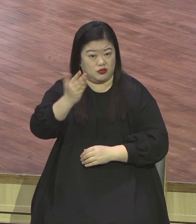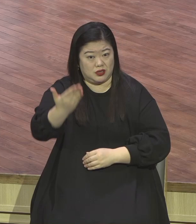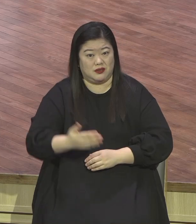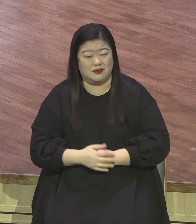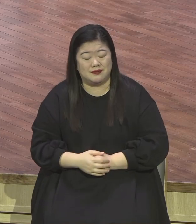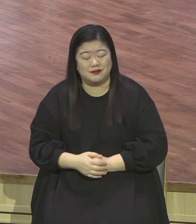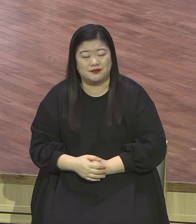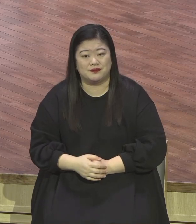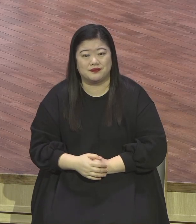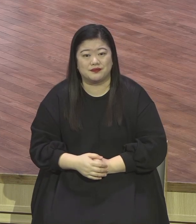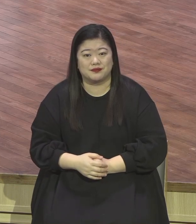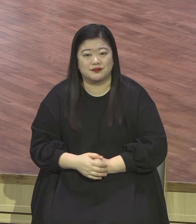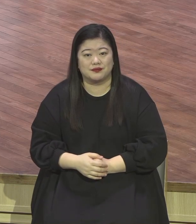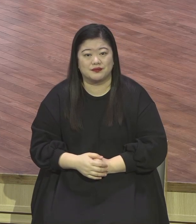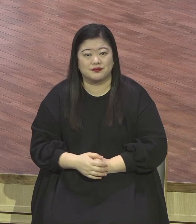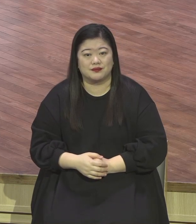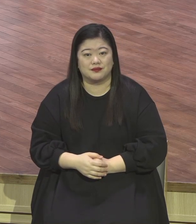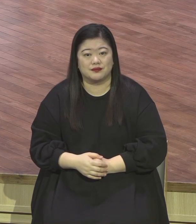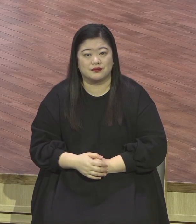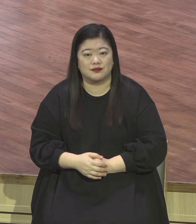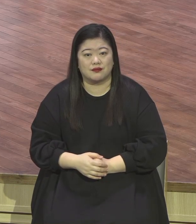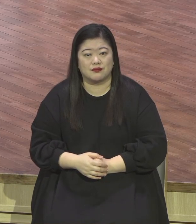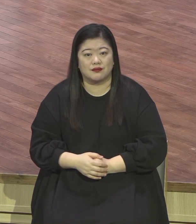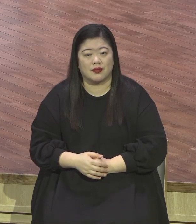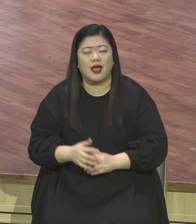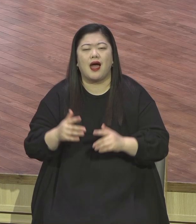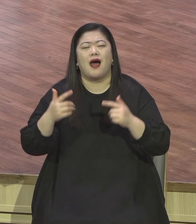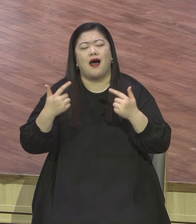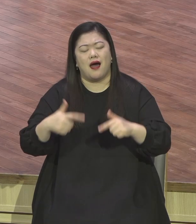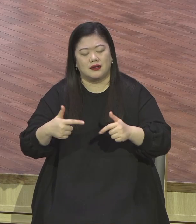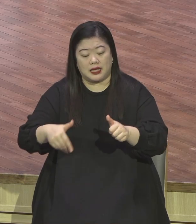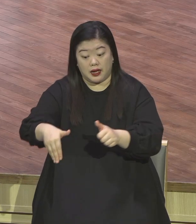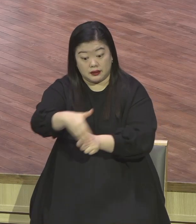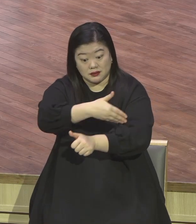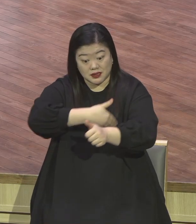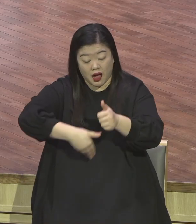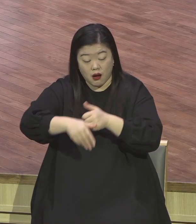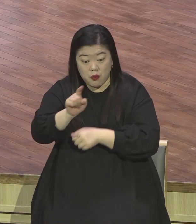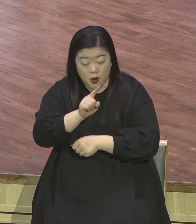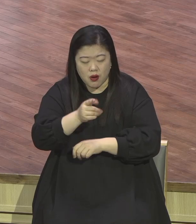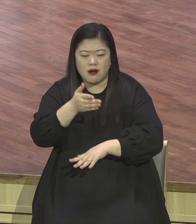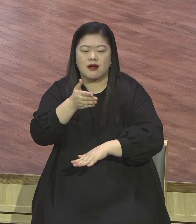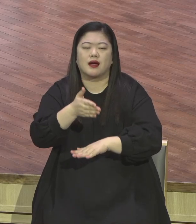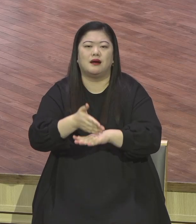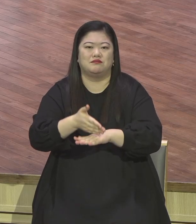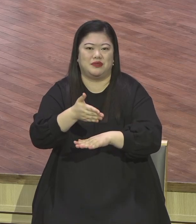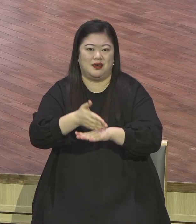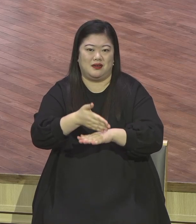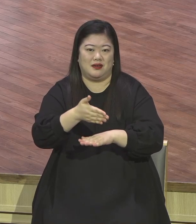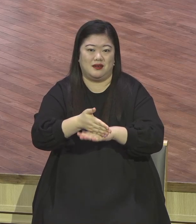어떤 경우라도 감사함으로 받으면 버릴 것이 없다